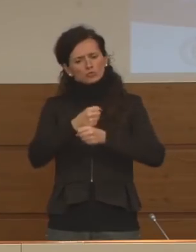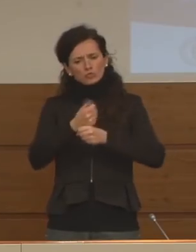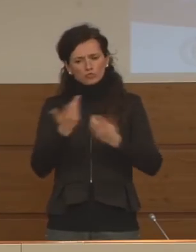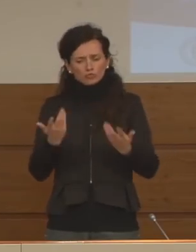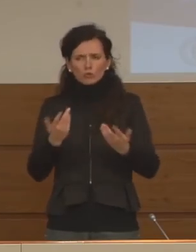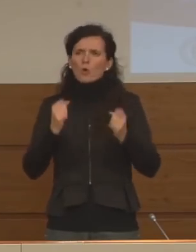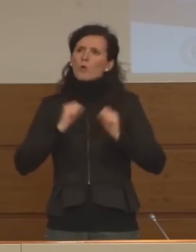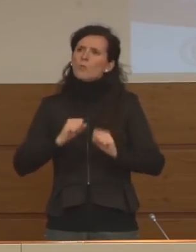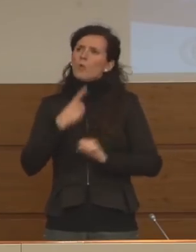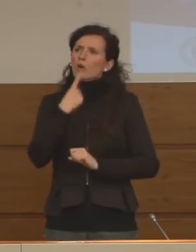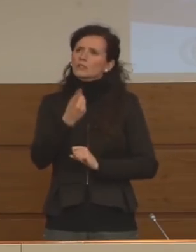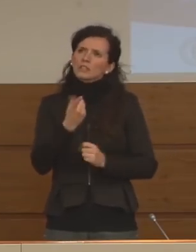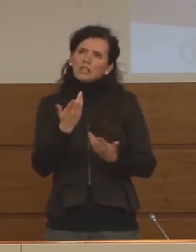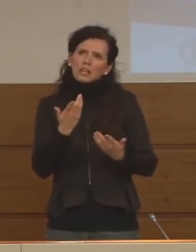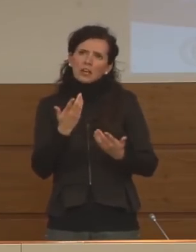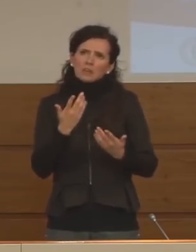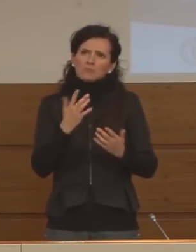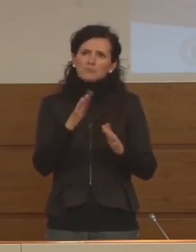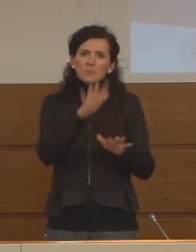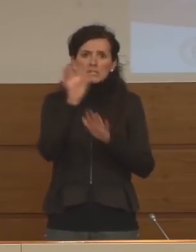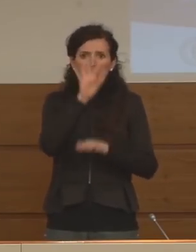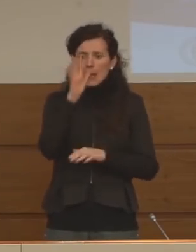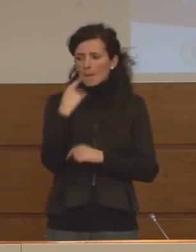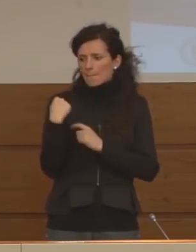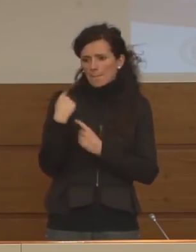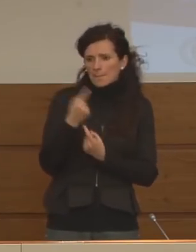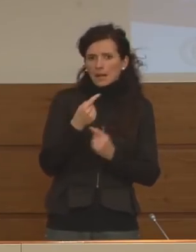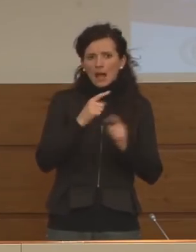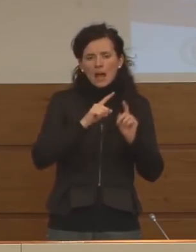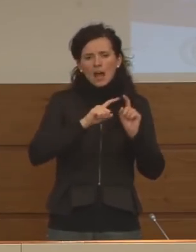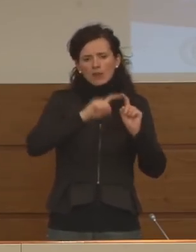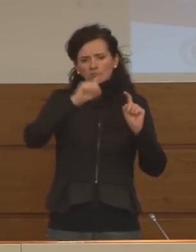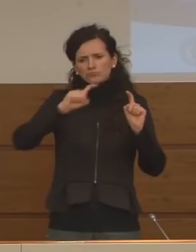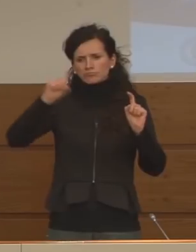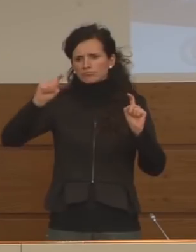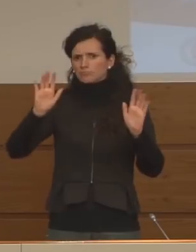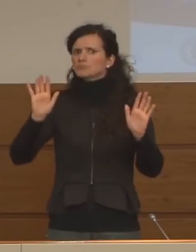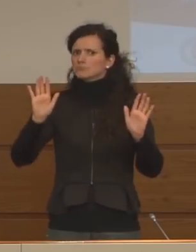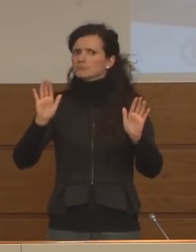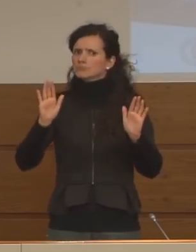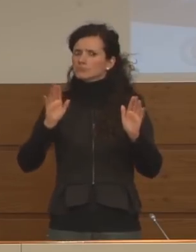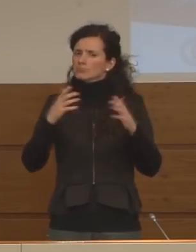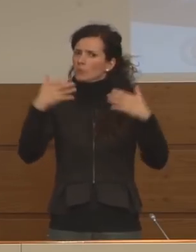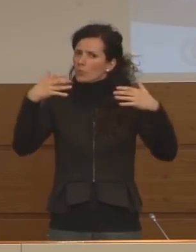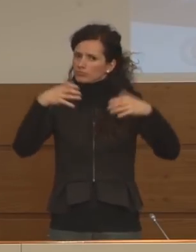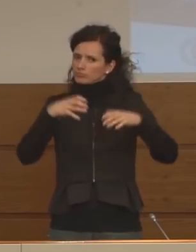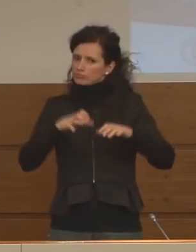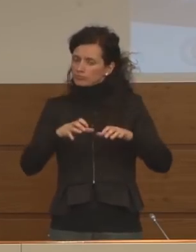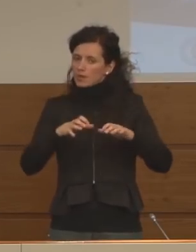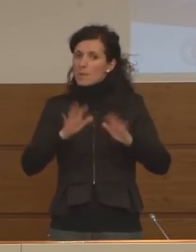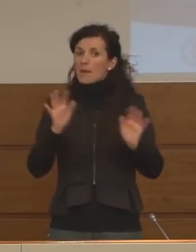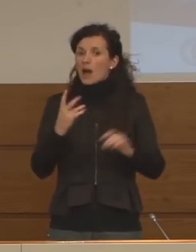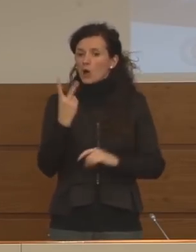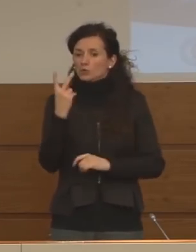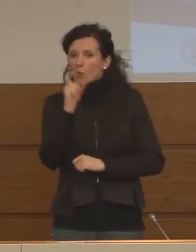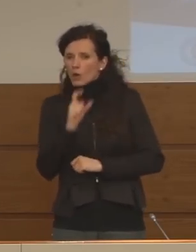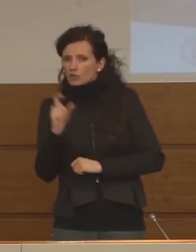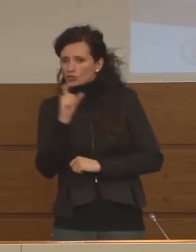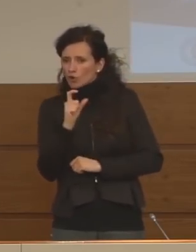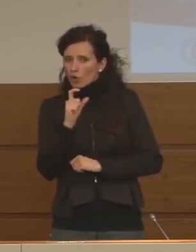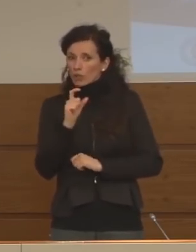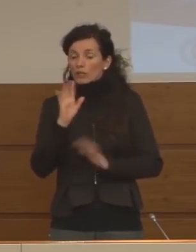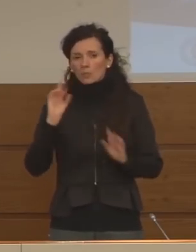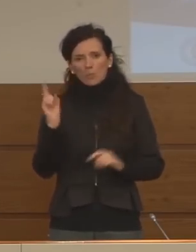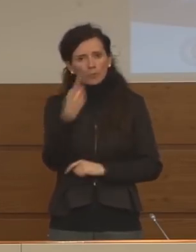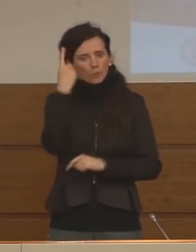chiamiamola positiva per quanto possa esserlo ma da due giorni soprattutto oggi c'è un una negatività è